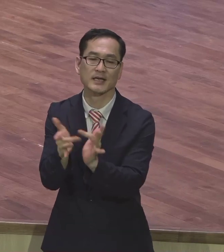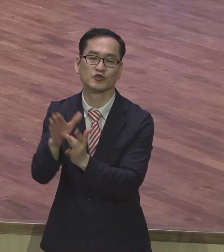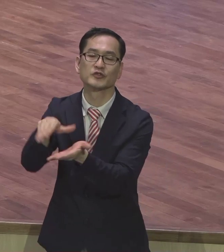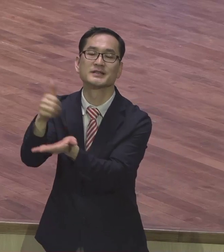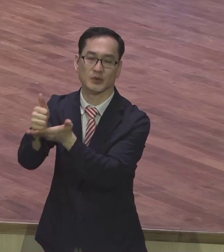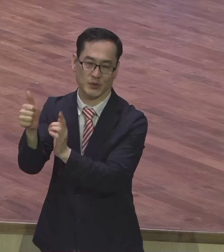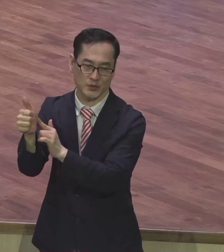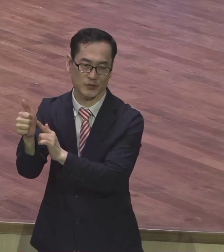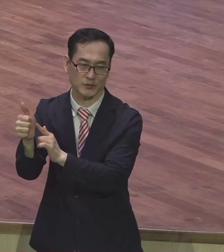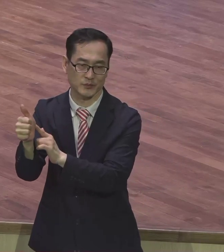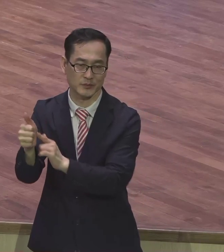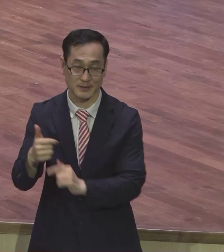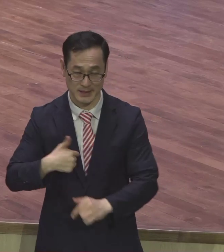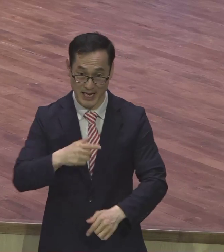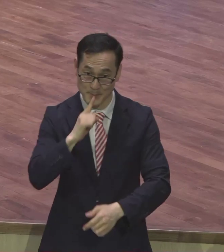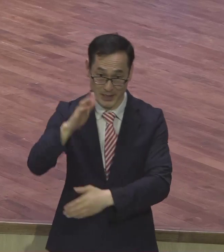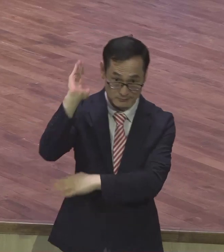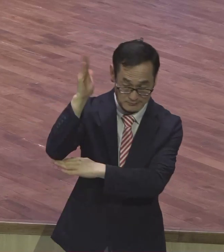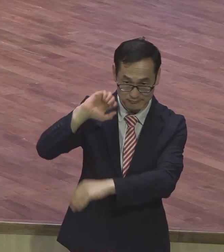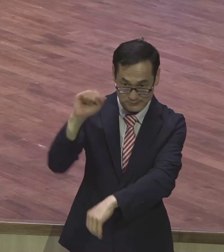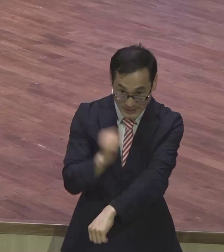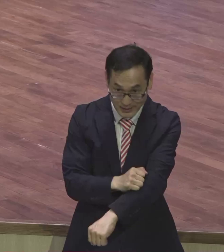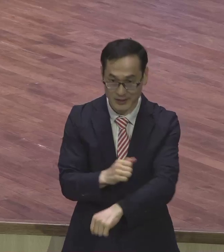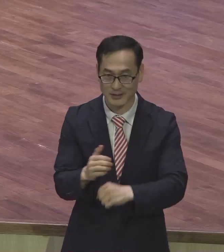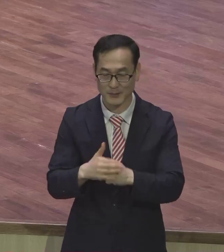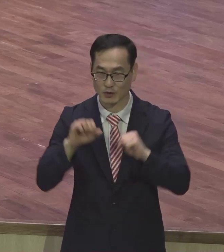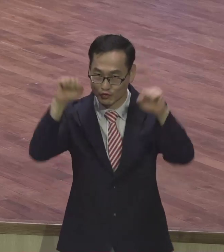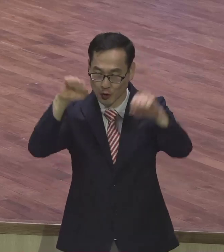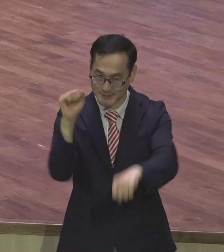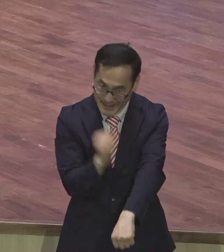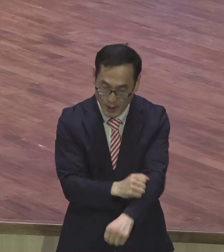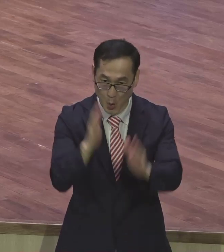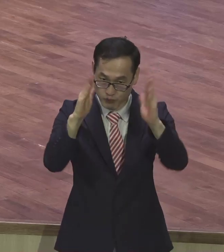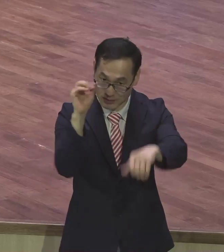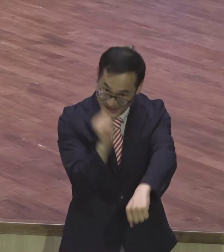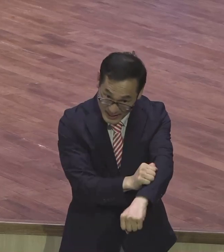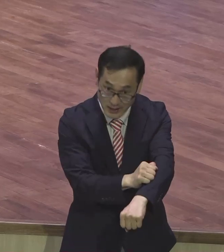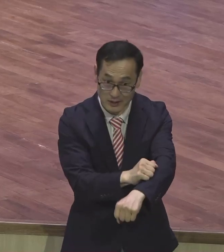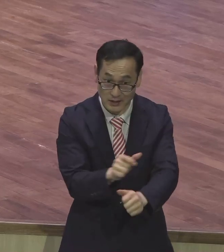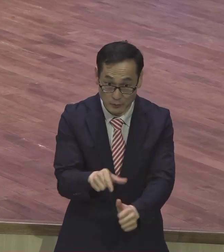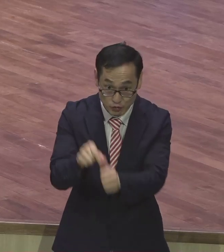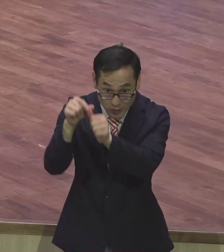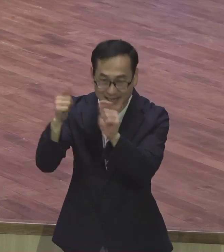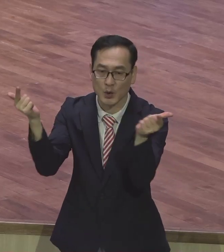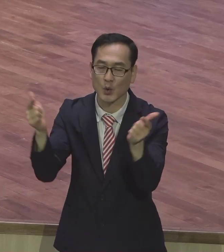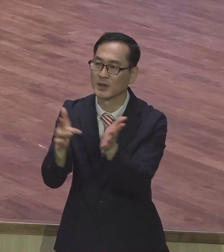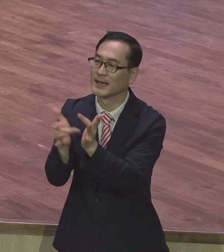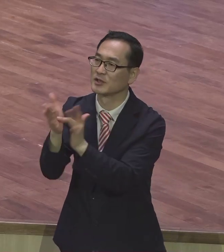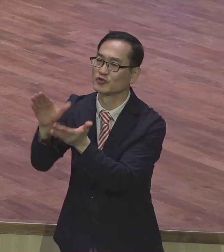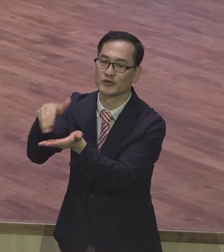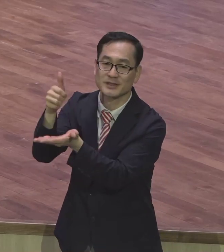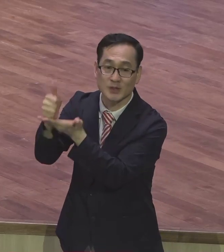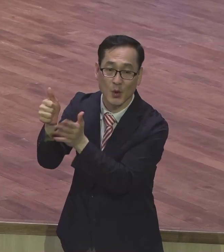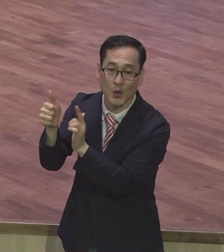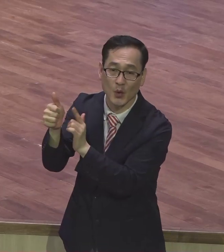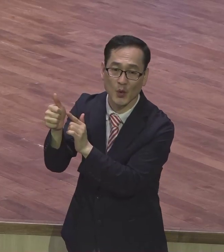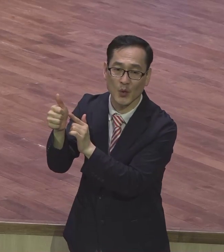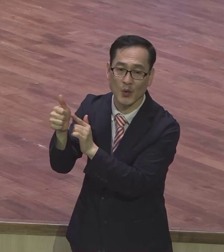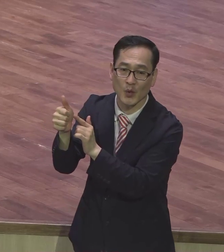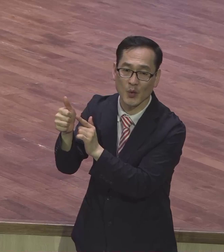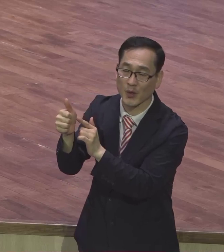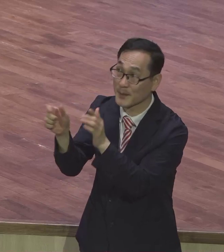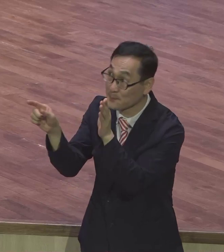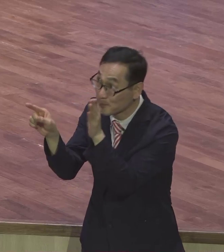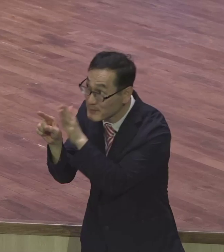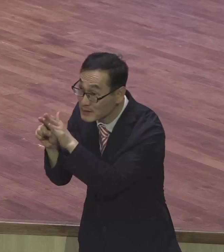내가 말을 잘해서 우리가 무슨 대물을 잘해서 무슨 운동을 잘해서 가 아니고 예수 그리스도 만이 세상의 틀을 바꿀 수가 있다